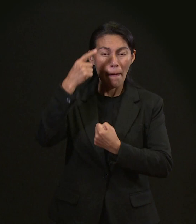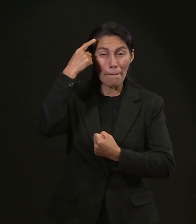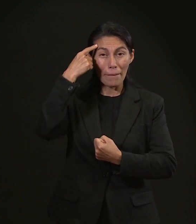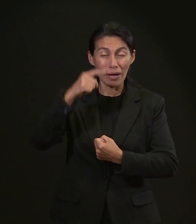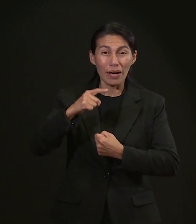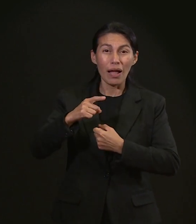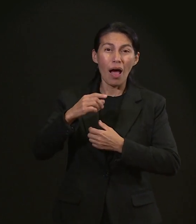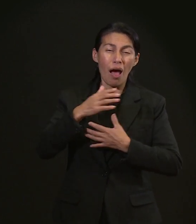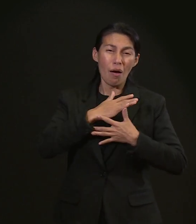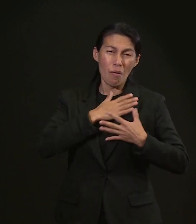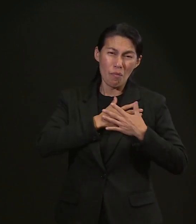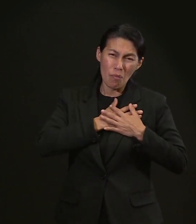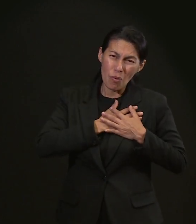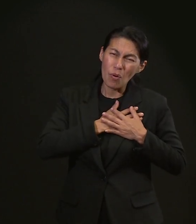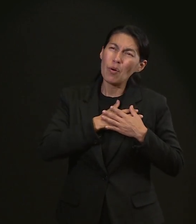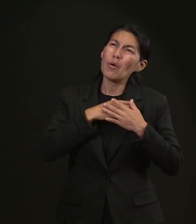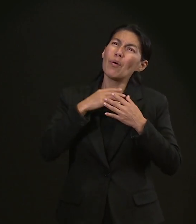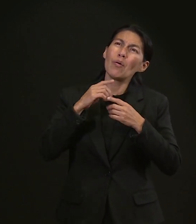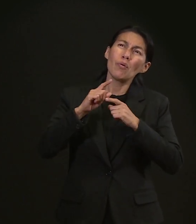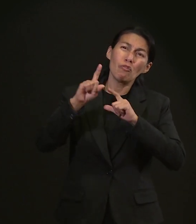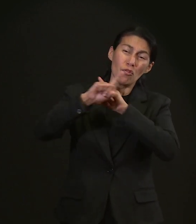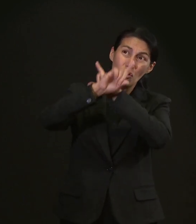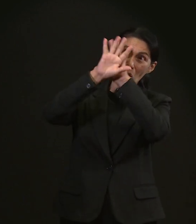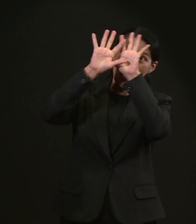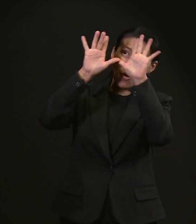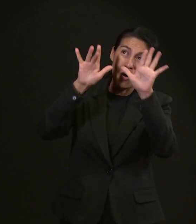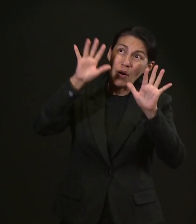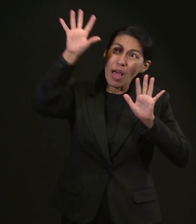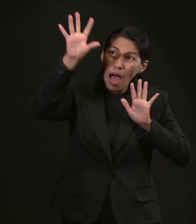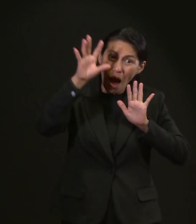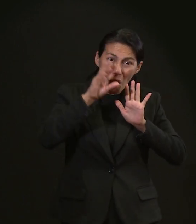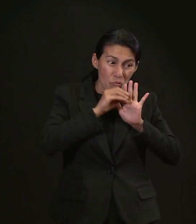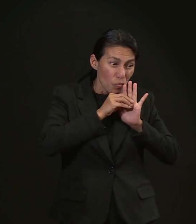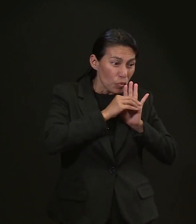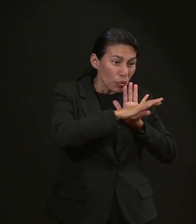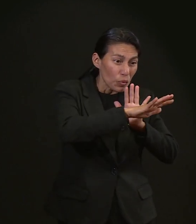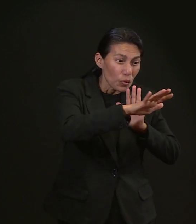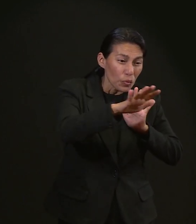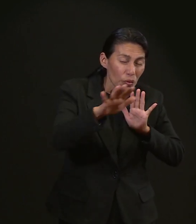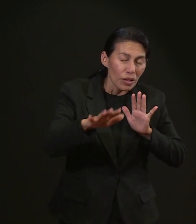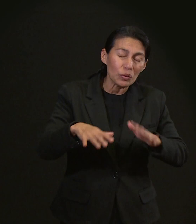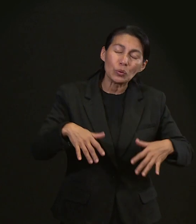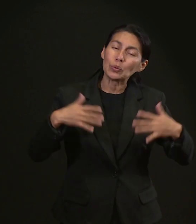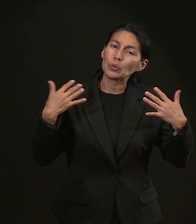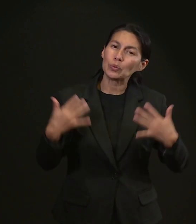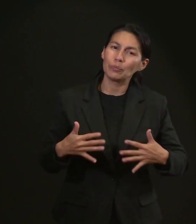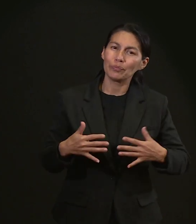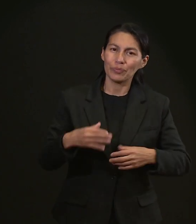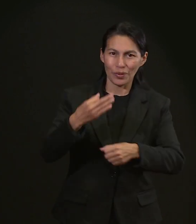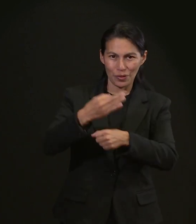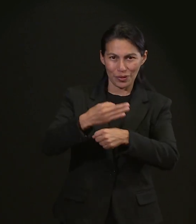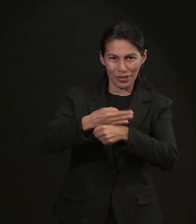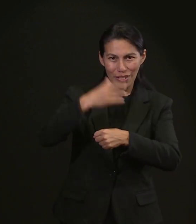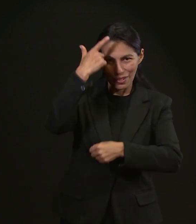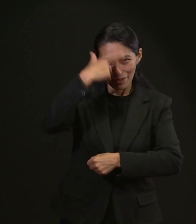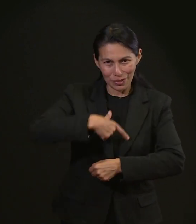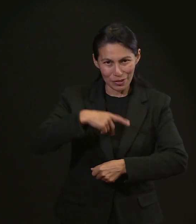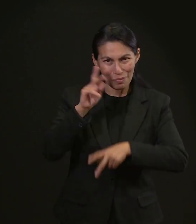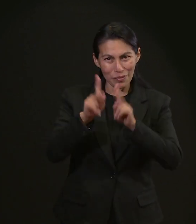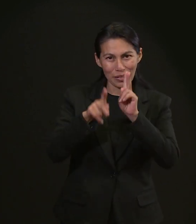mundo la gloria de dios ese dios amoroso esta noche vamos a platicar